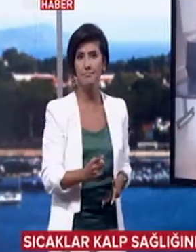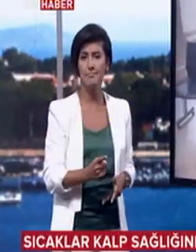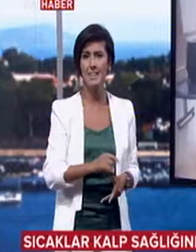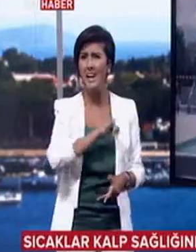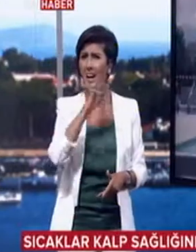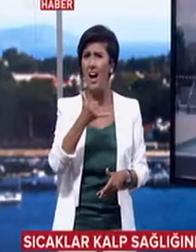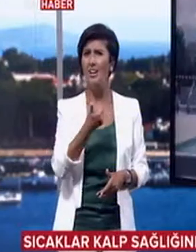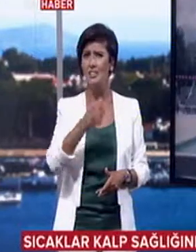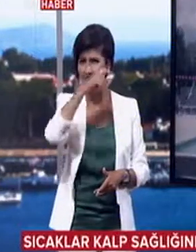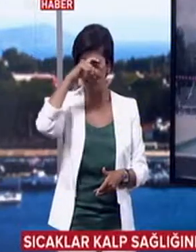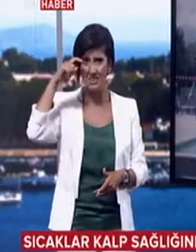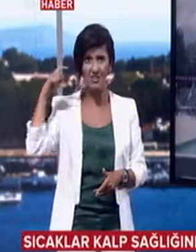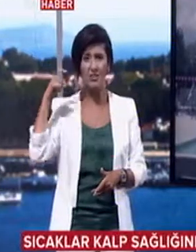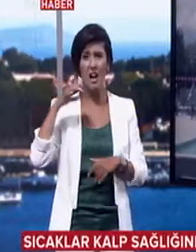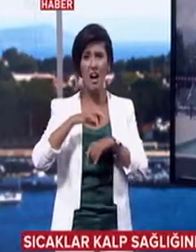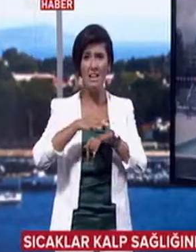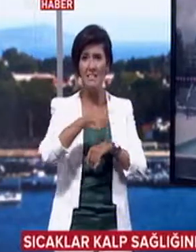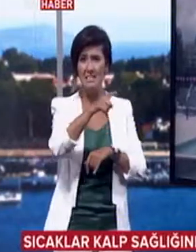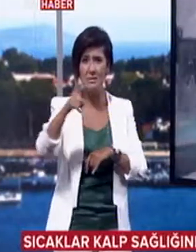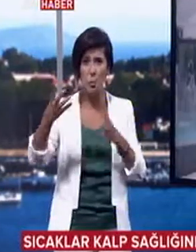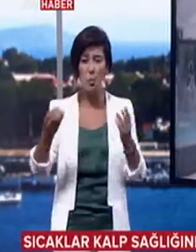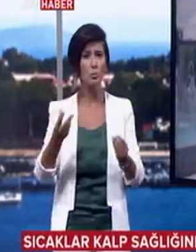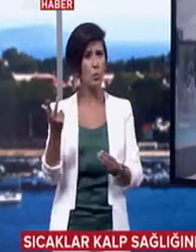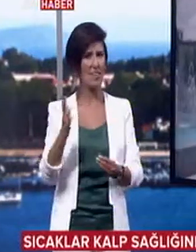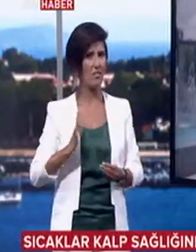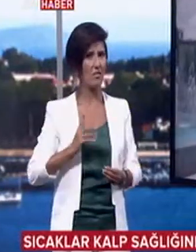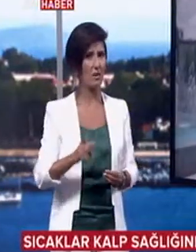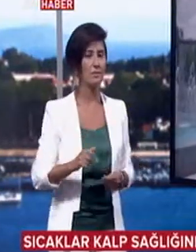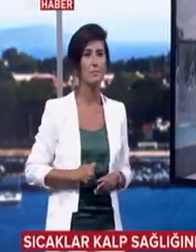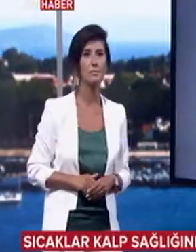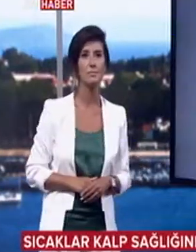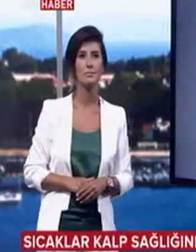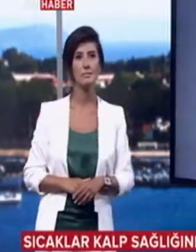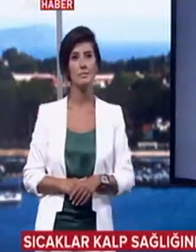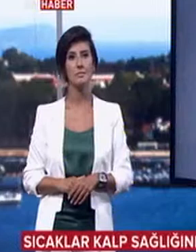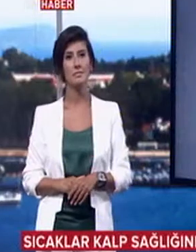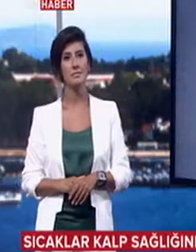oluyor. Aşırı sıcaklıklar kronik hastalığı olanları daha çok etkiliyor.